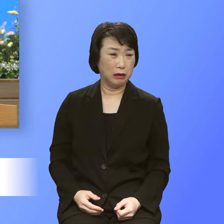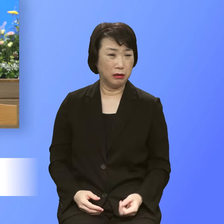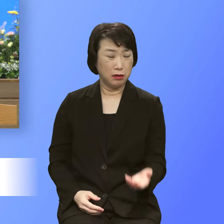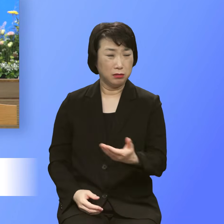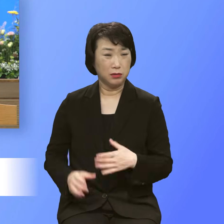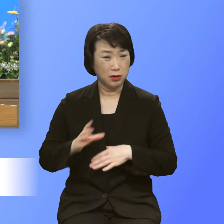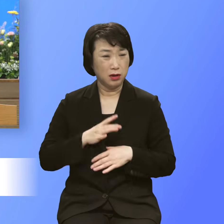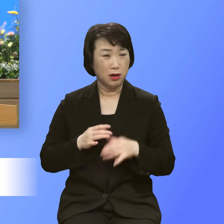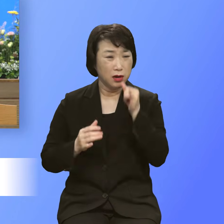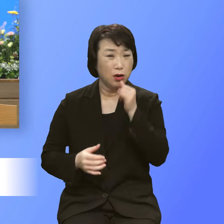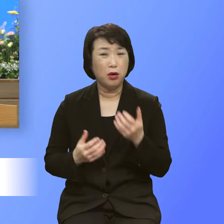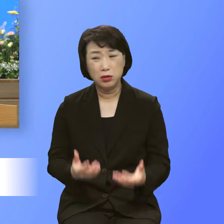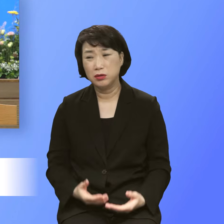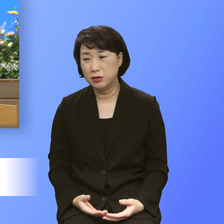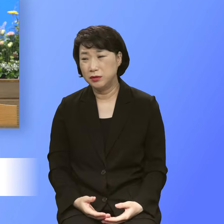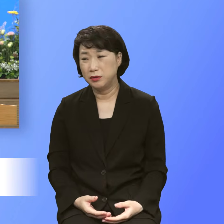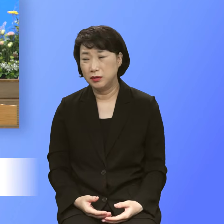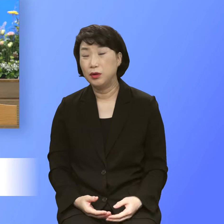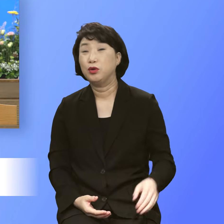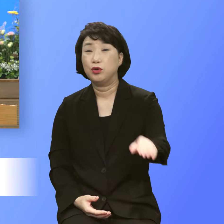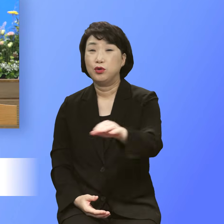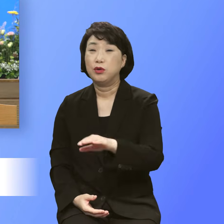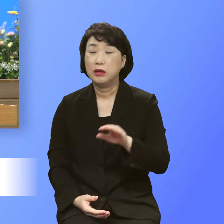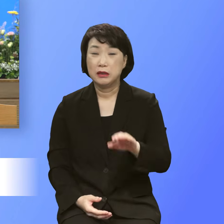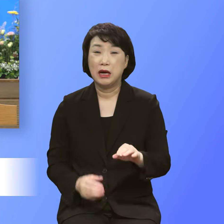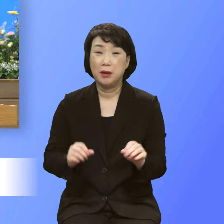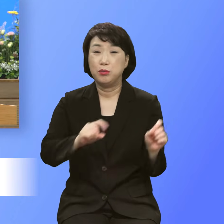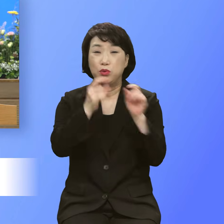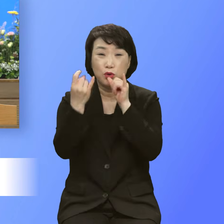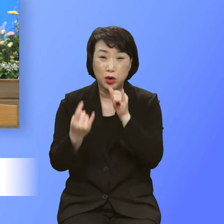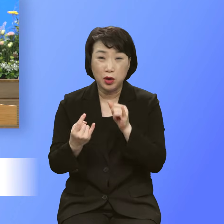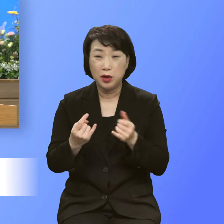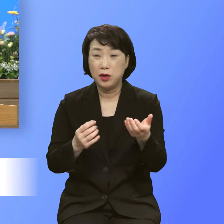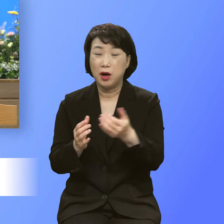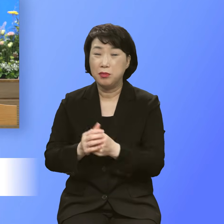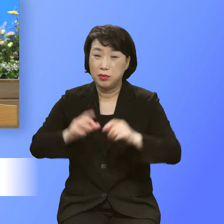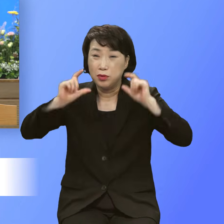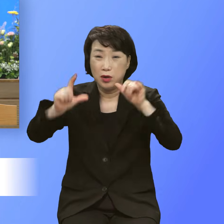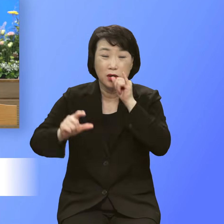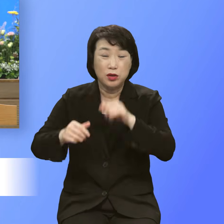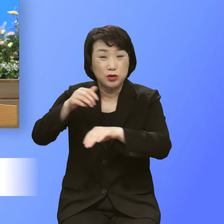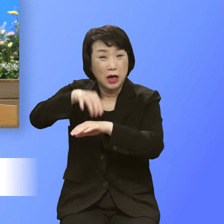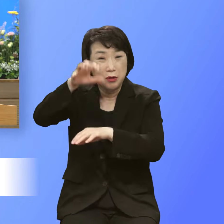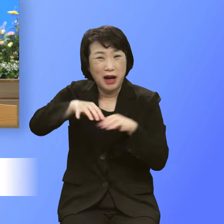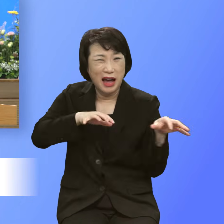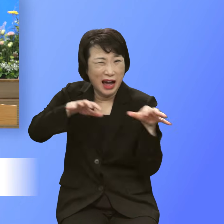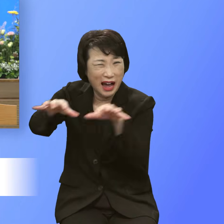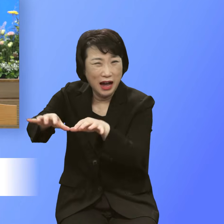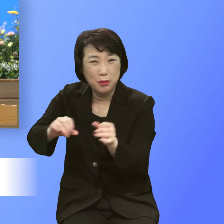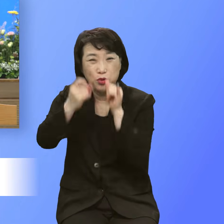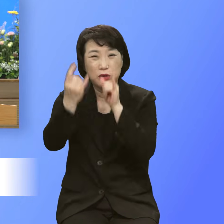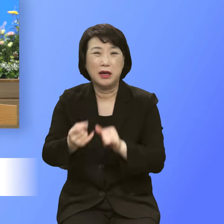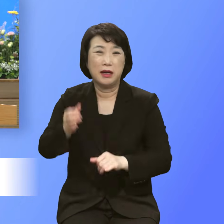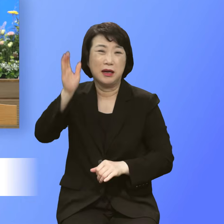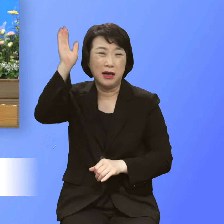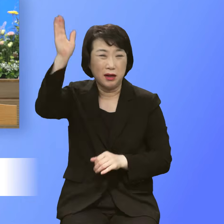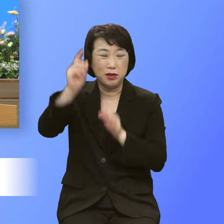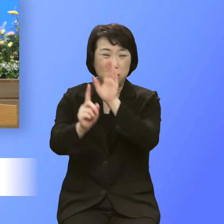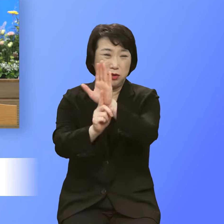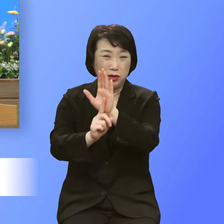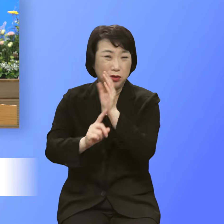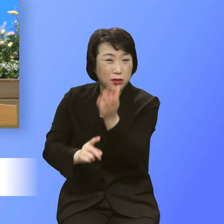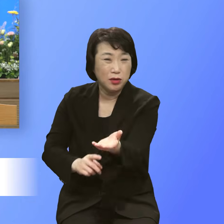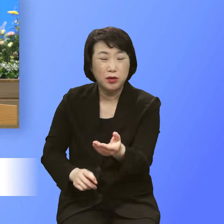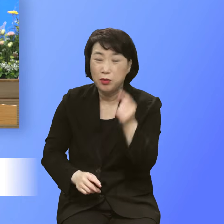이 말이요. 왜 우리는 집회를 오고 자, 왜 수영관에서 집회한다고 할까?